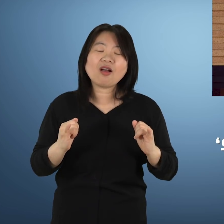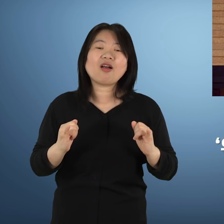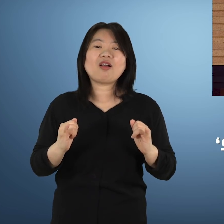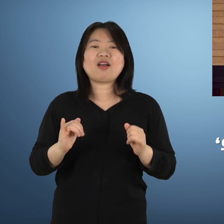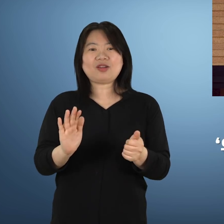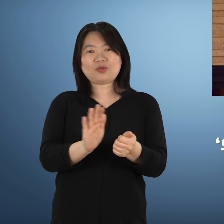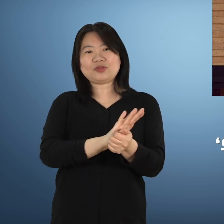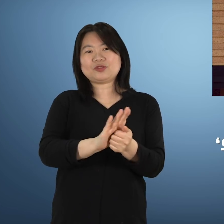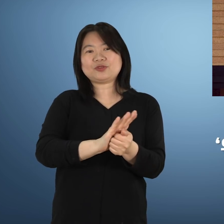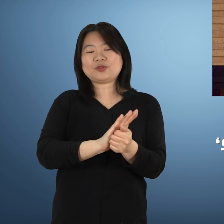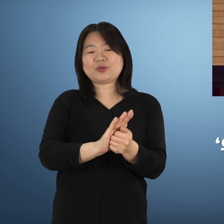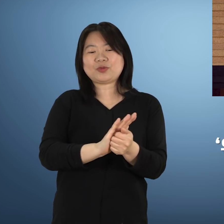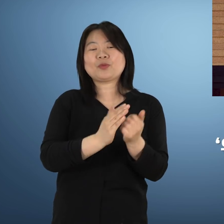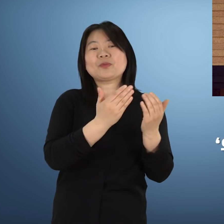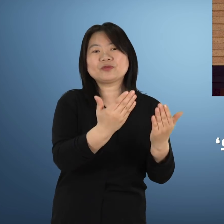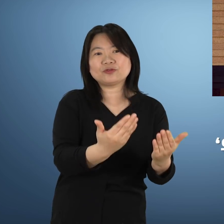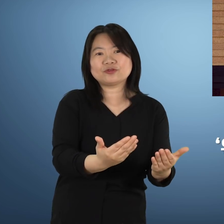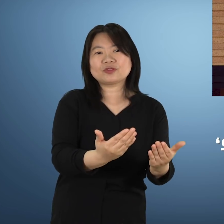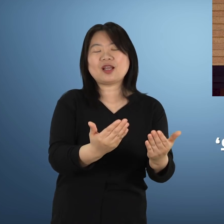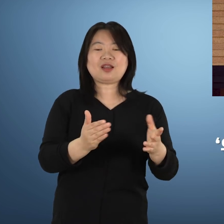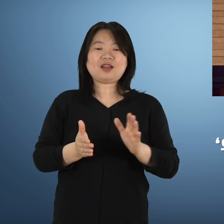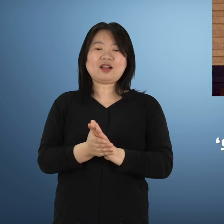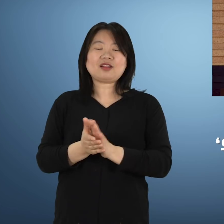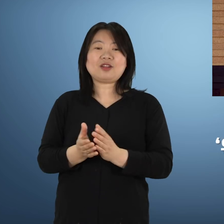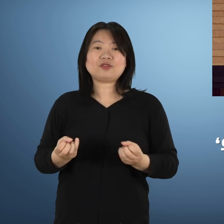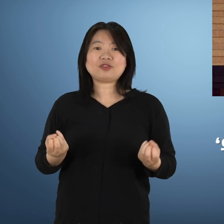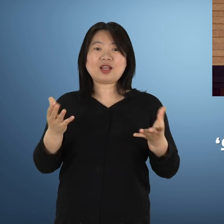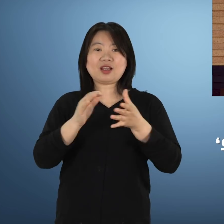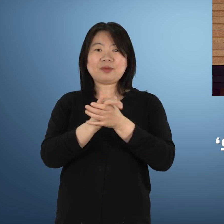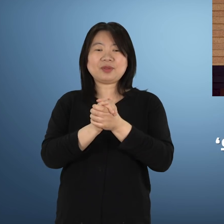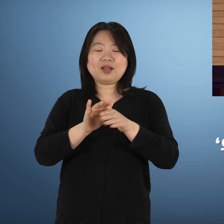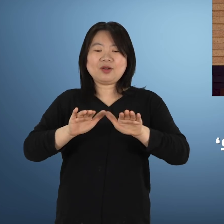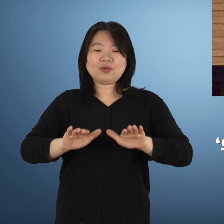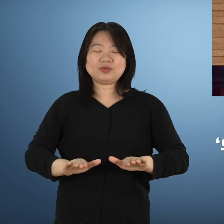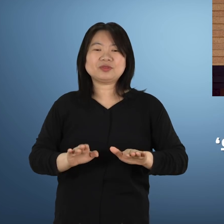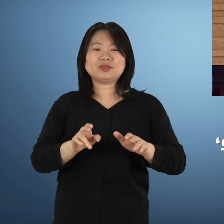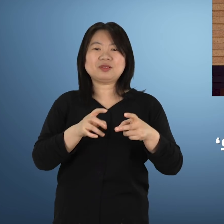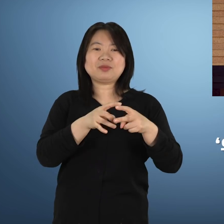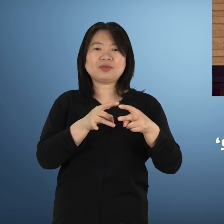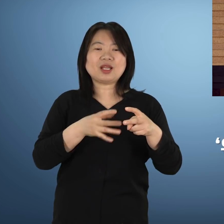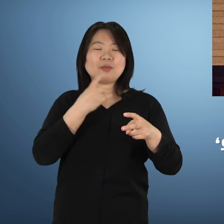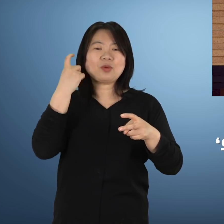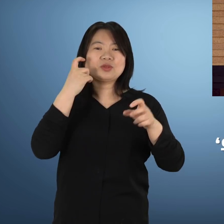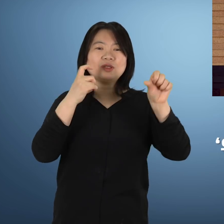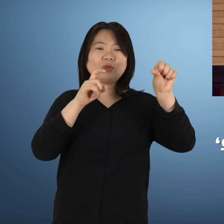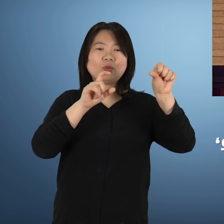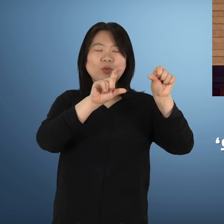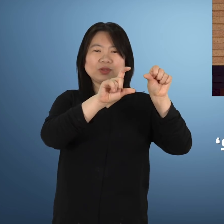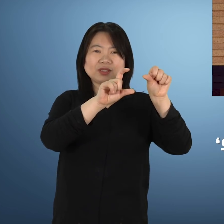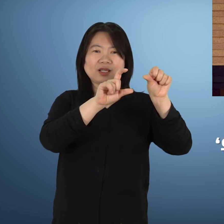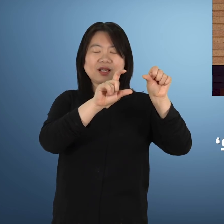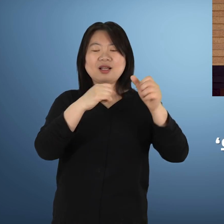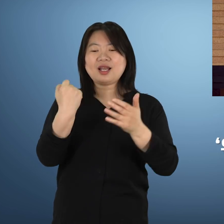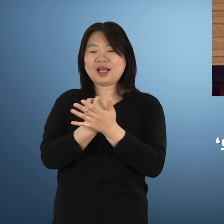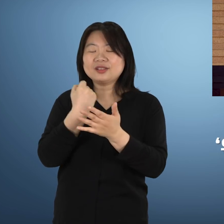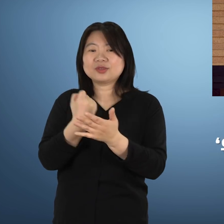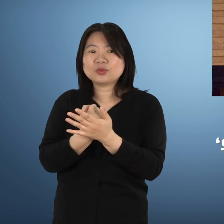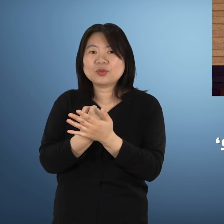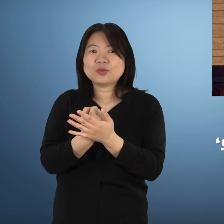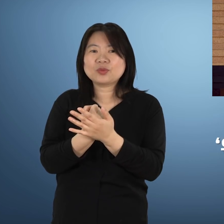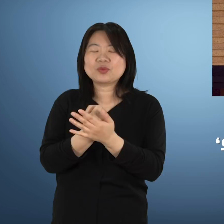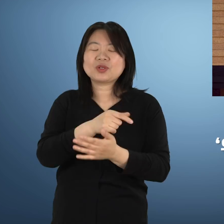하되? 위로하되. 할렐루야. 오늘 마태복음 5장의